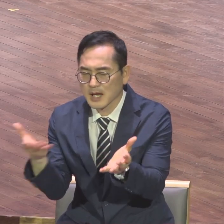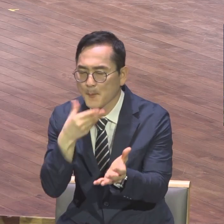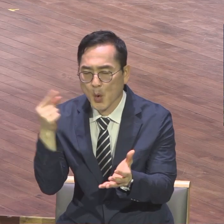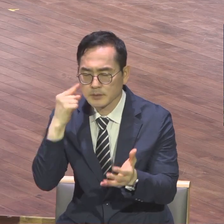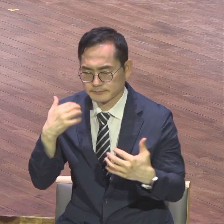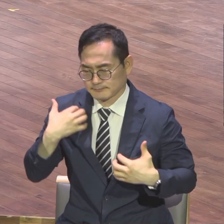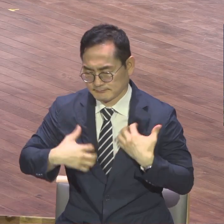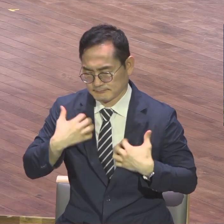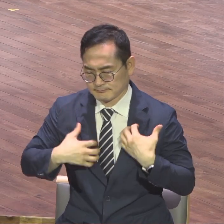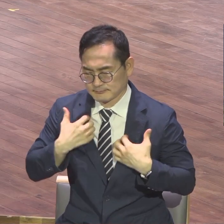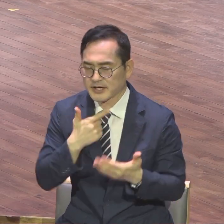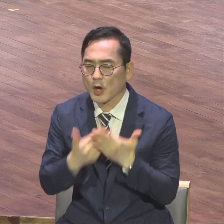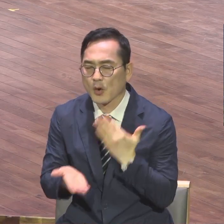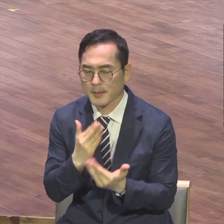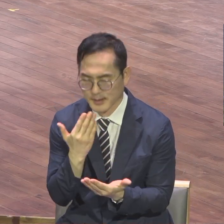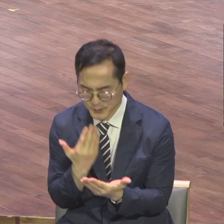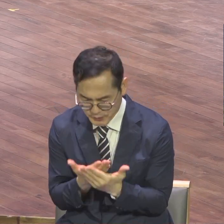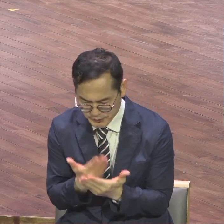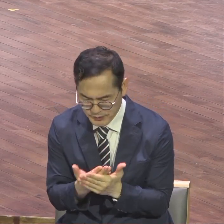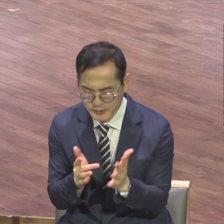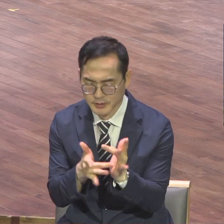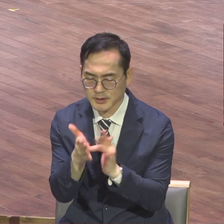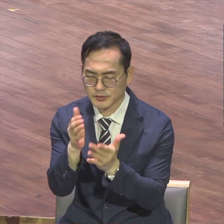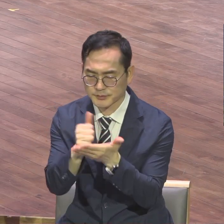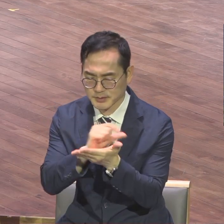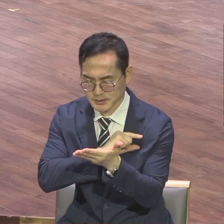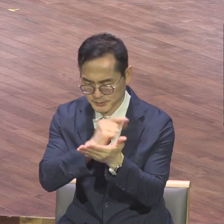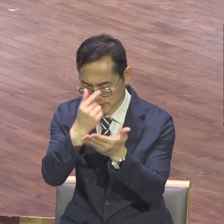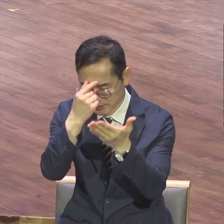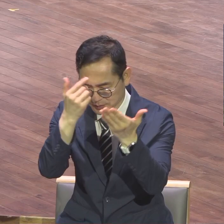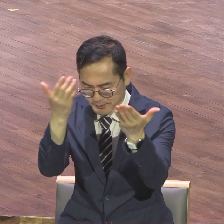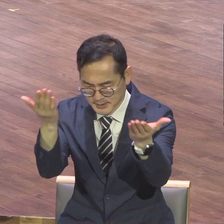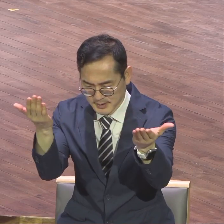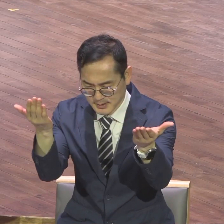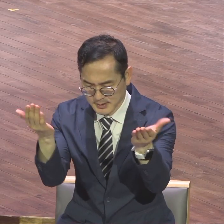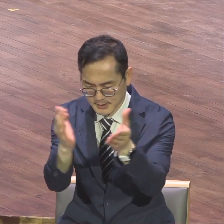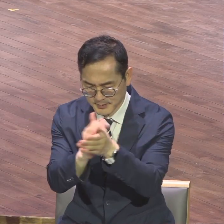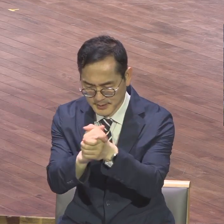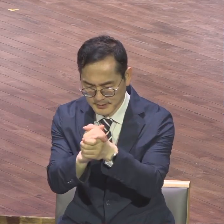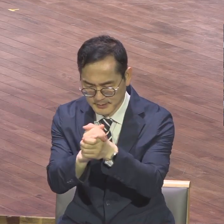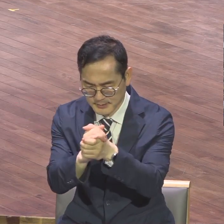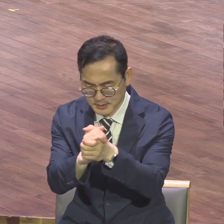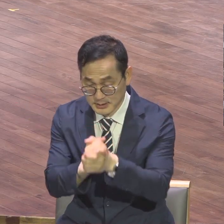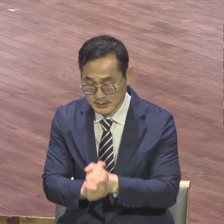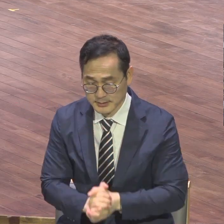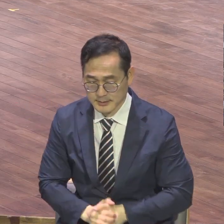되게 하여 주옵소서. 예수의 이름 받들어 기도합니다. 아멘.